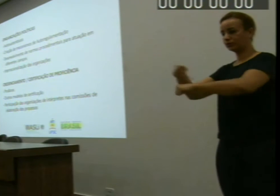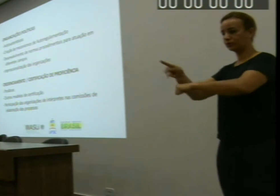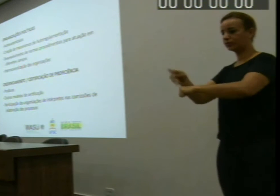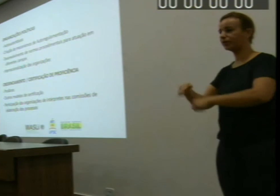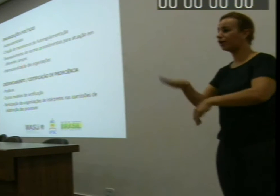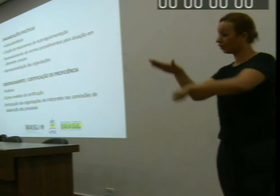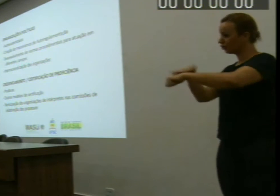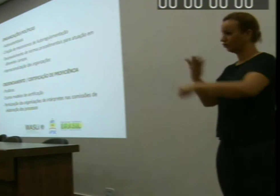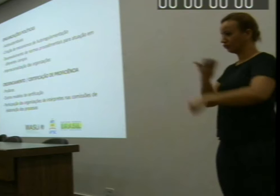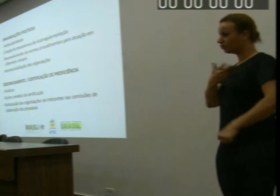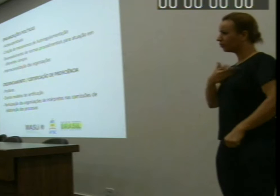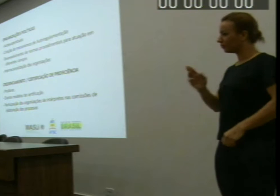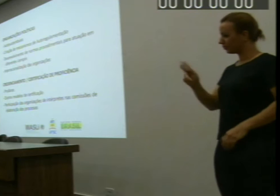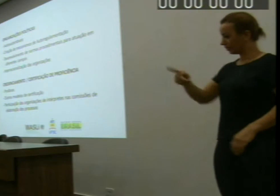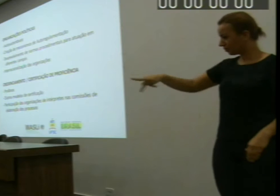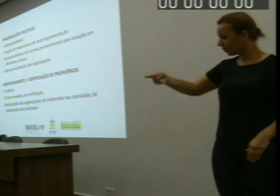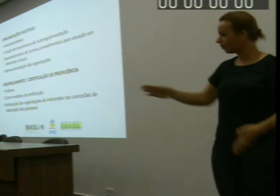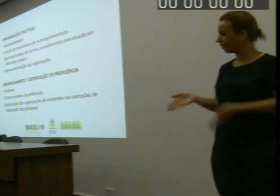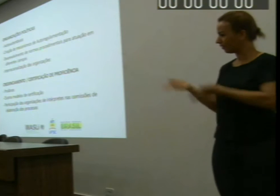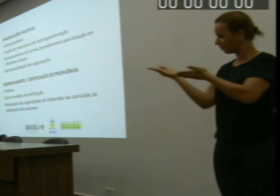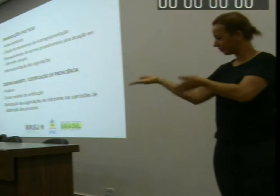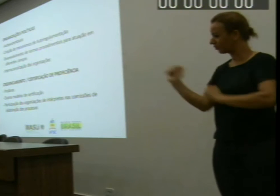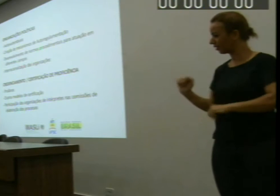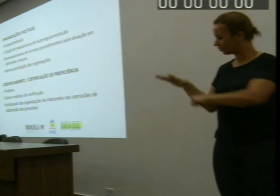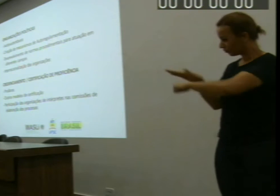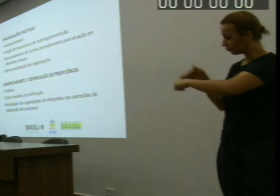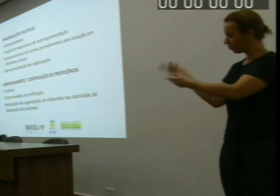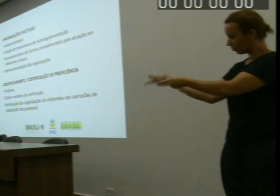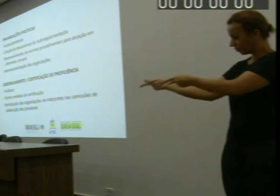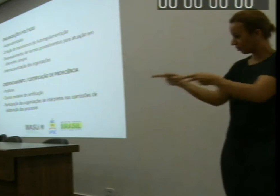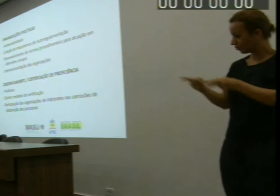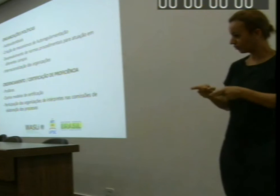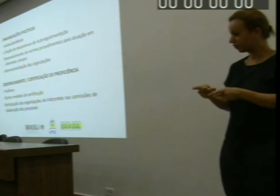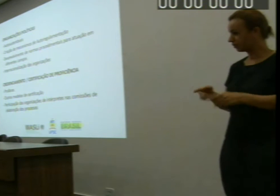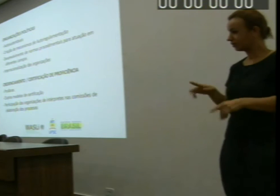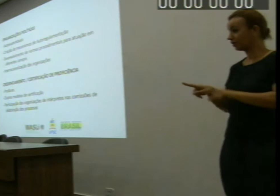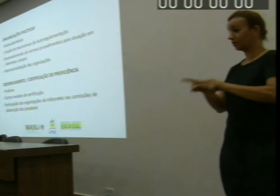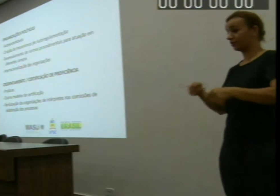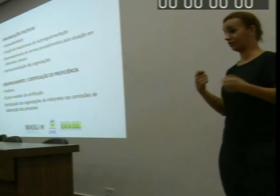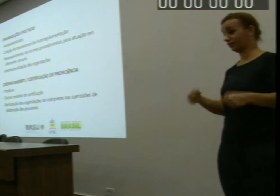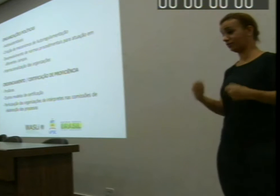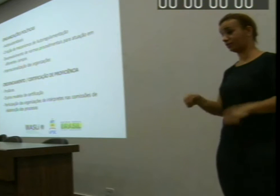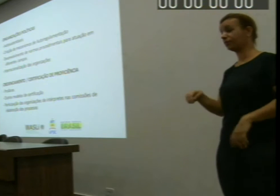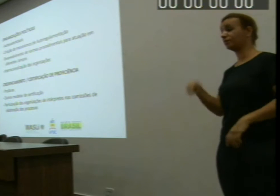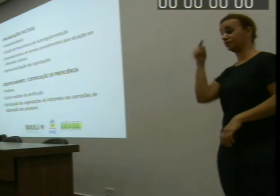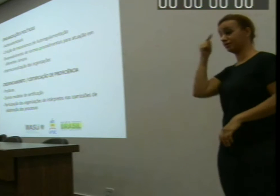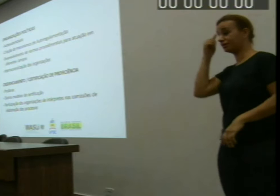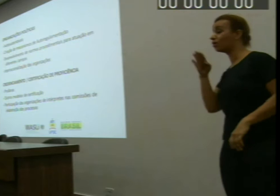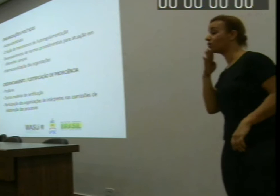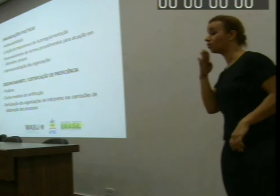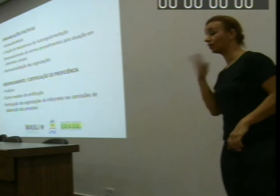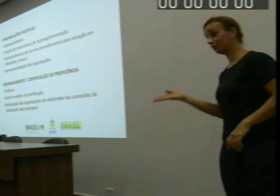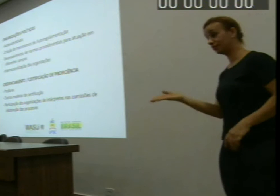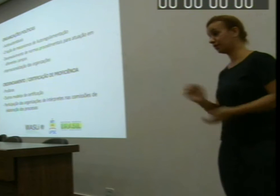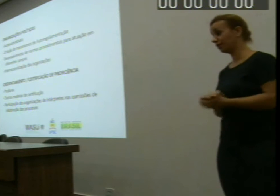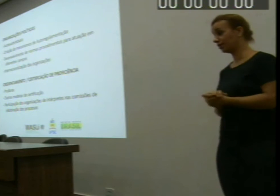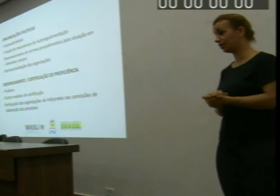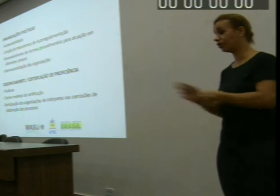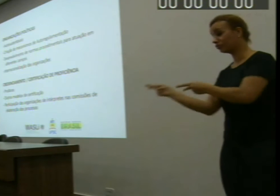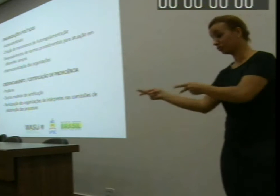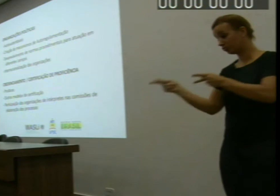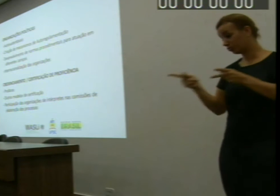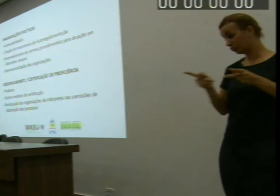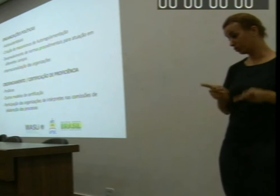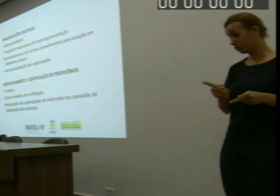companheiro aqui do lado do Paraguai mas para isso você precisa ter essa perspectiva de que o mundo é globalizado e a perspectiva da